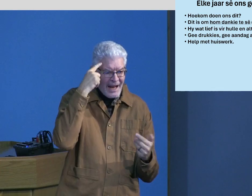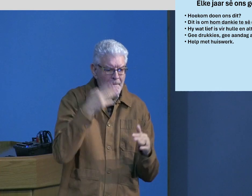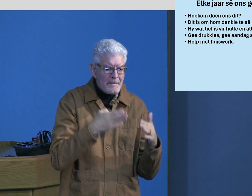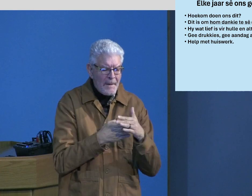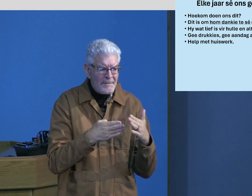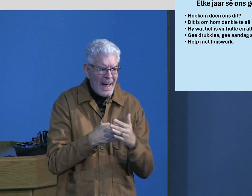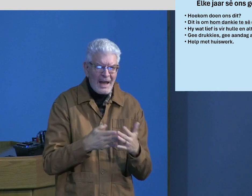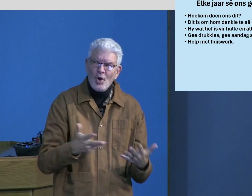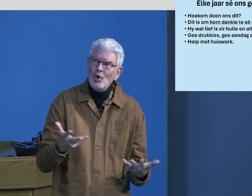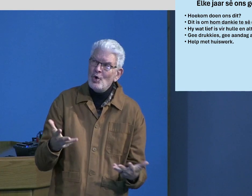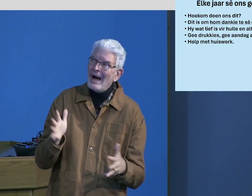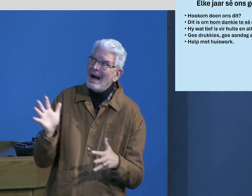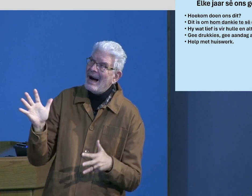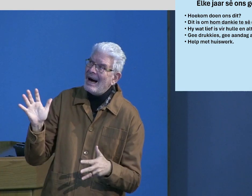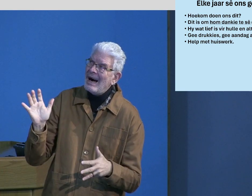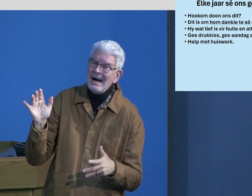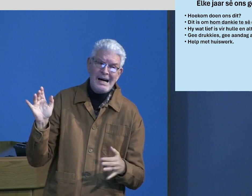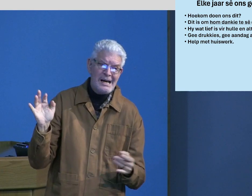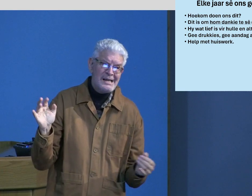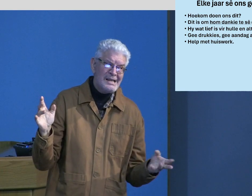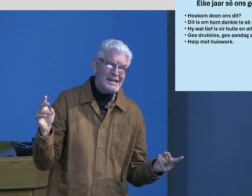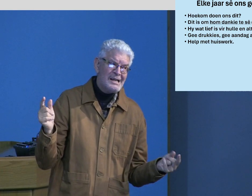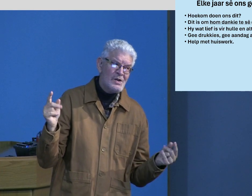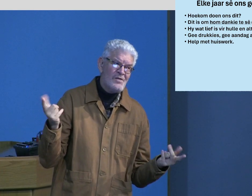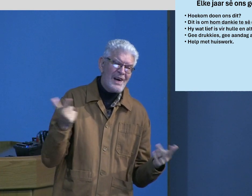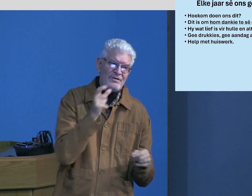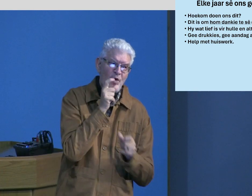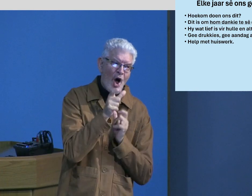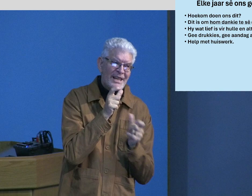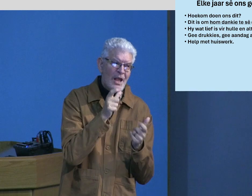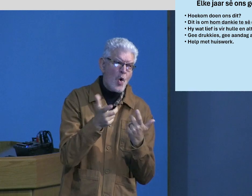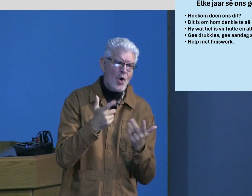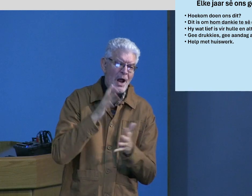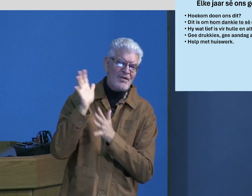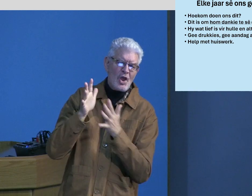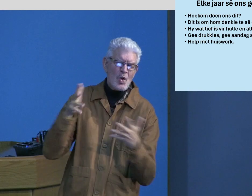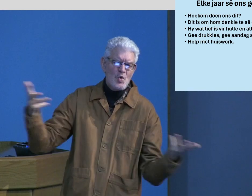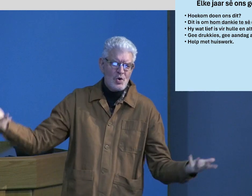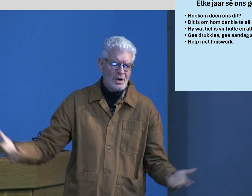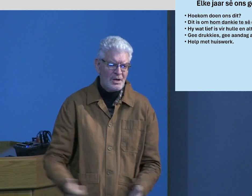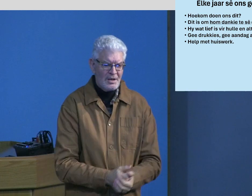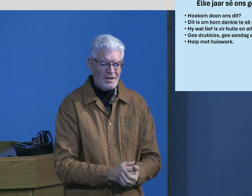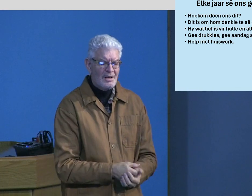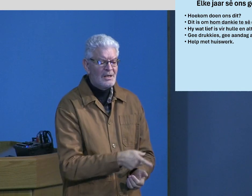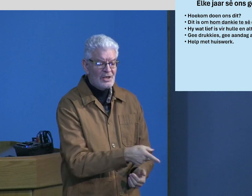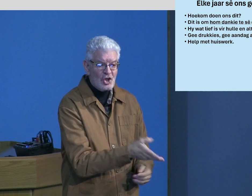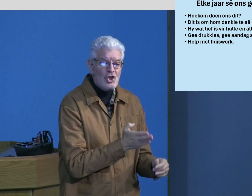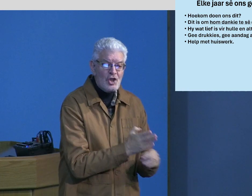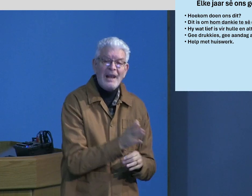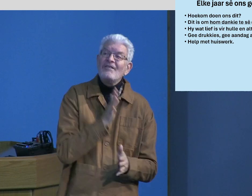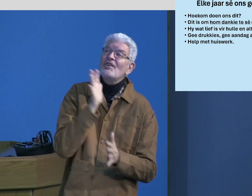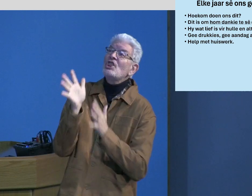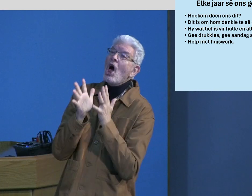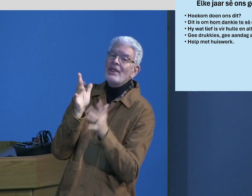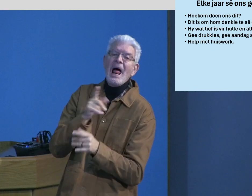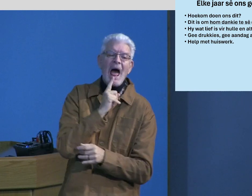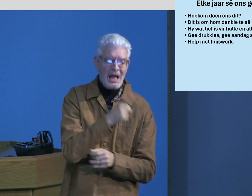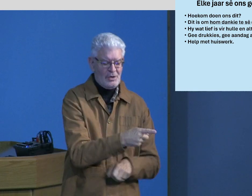hulle het beperkte kommunikasie skills om nie altyd te weet hoe om ook te vra